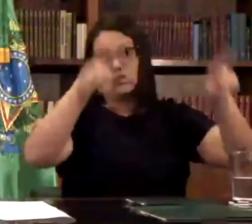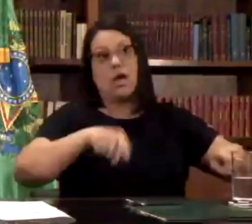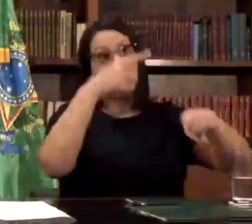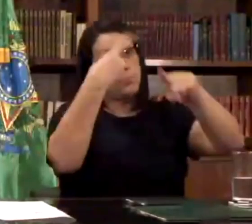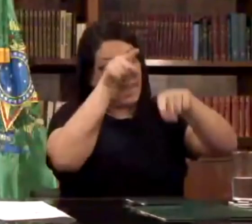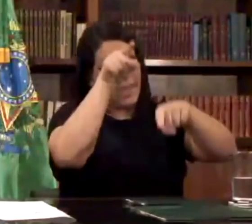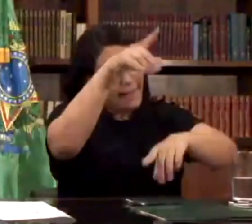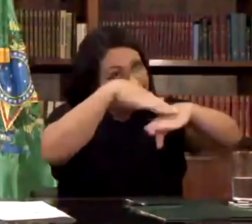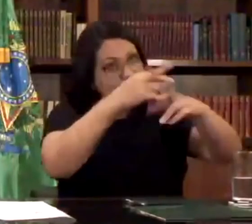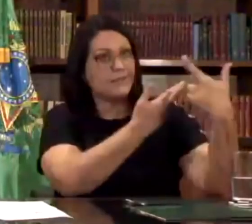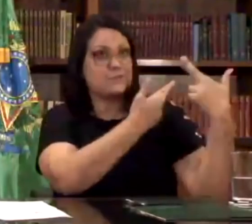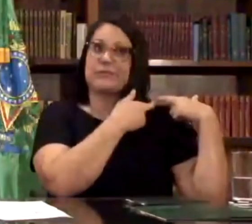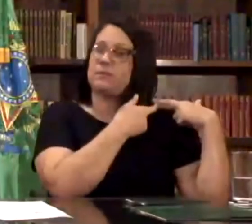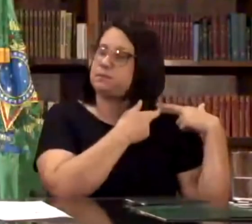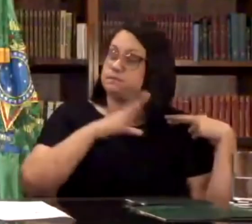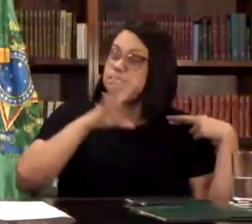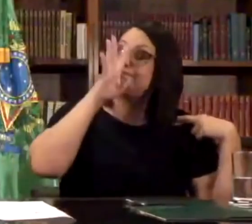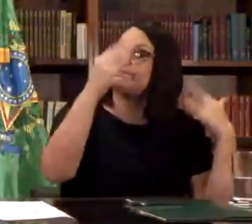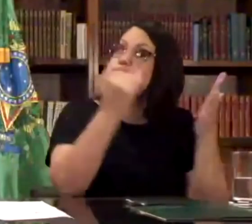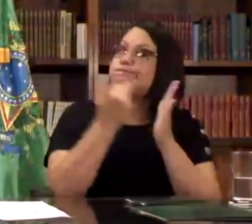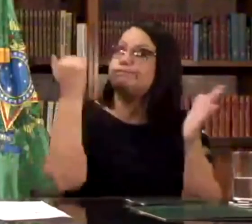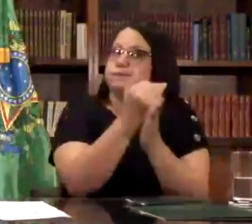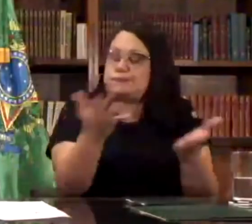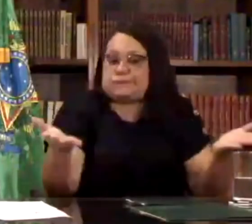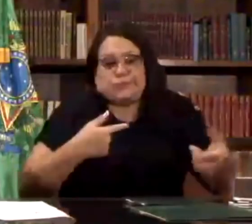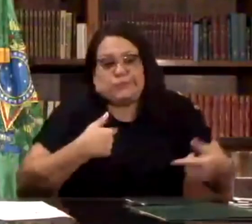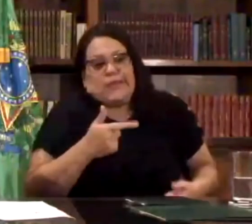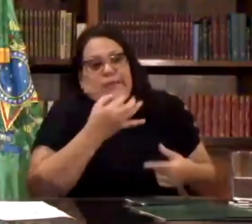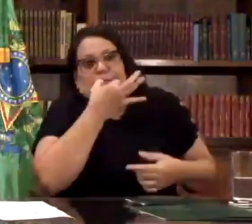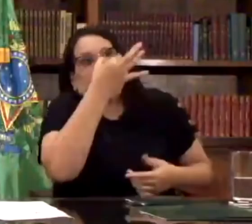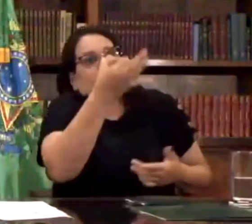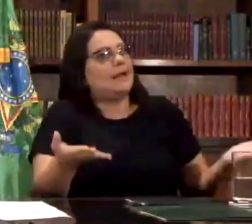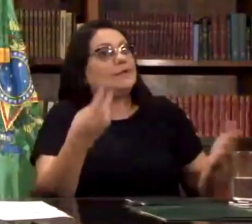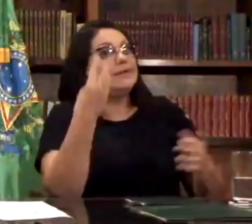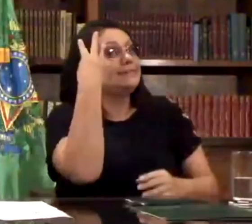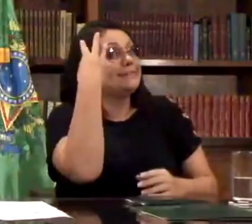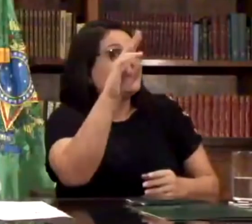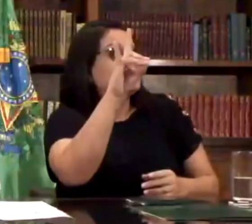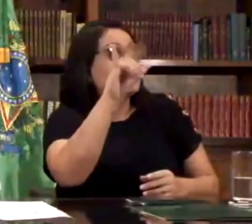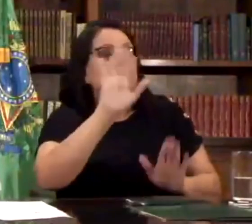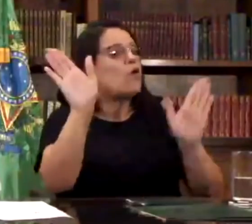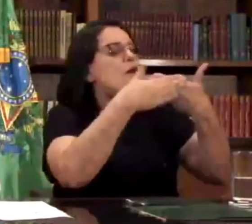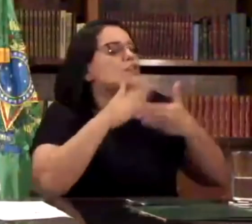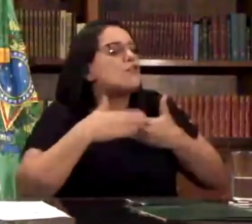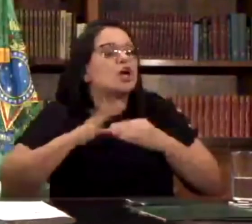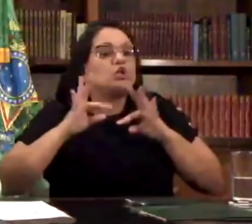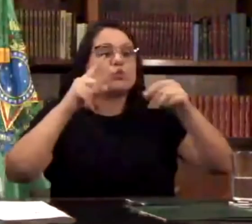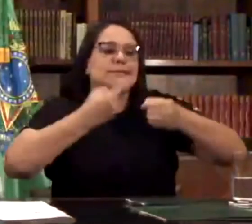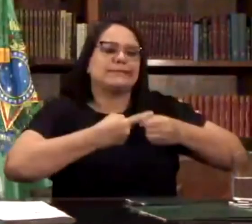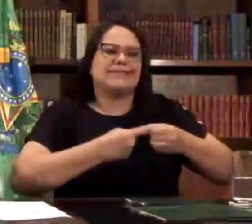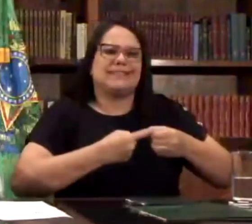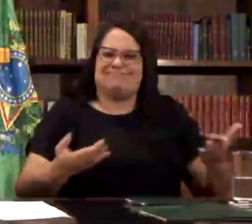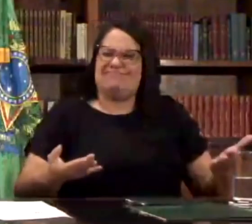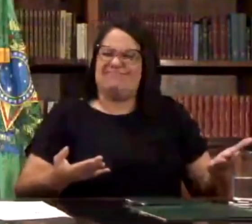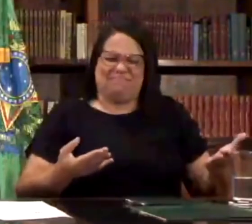foi enorme. O que ele está fazendo, o que ele fez, sem comentário. Há 3 dias ele mandou fechar e isolar todas as cidades. Nenhum rei fazia